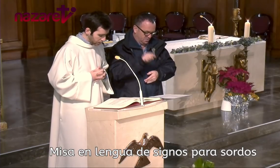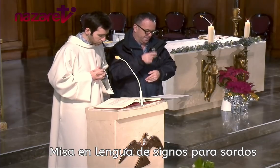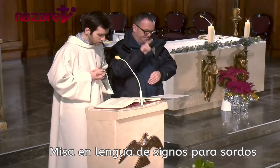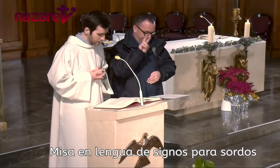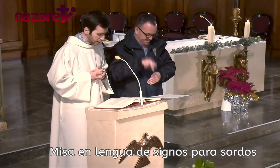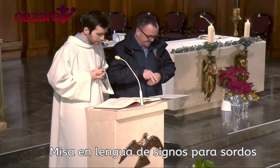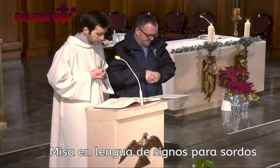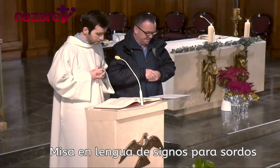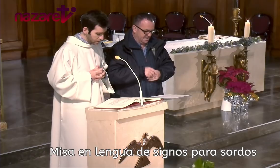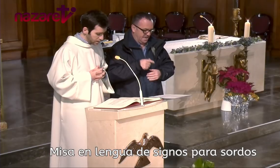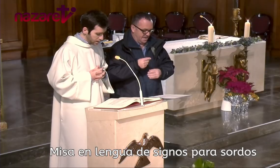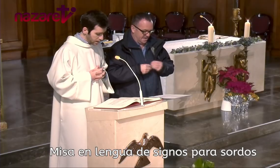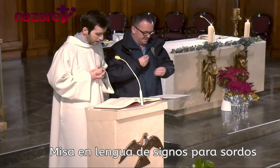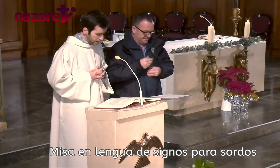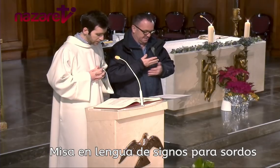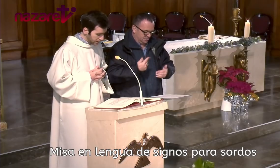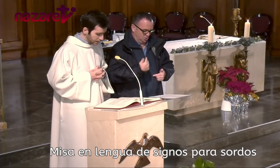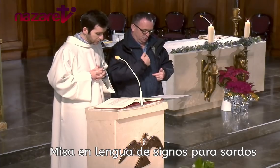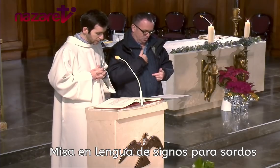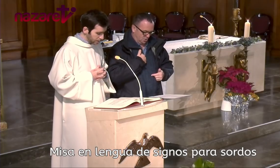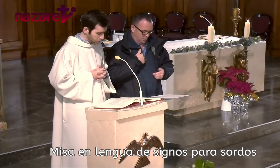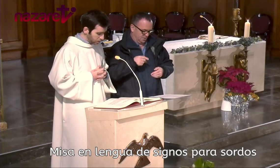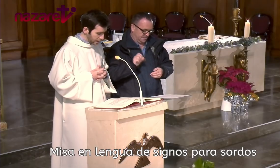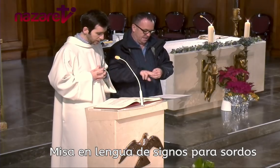tus sendas. Haz que camine con lealtad.